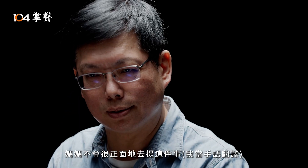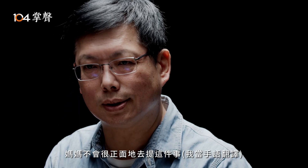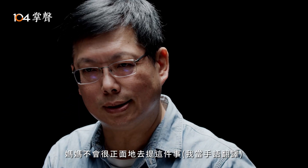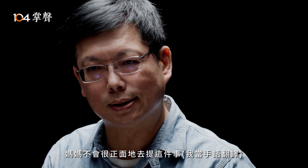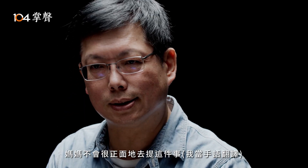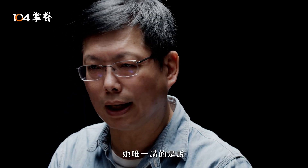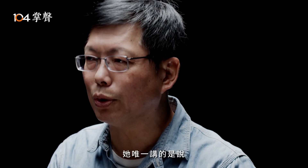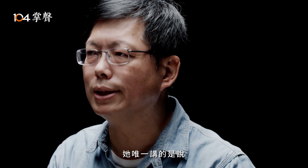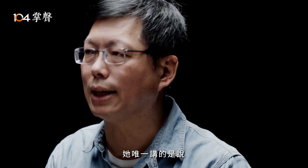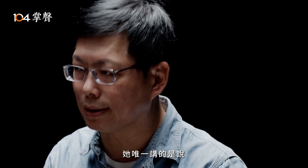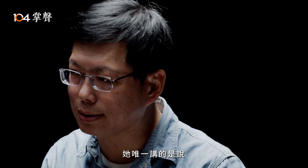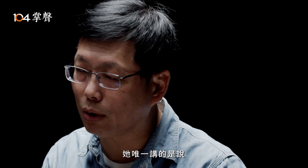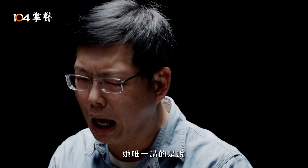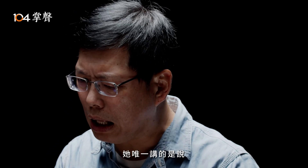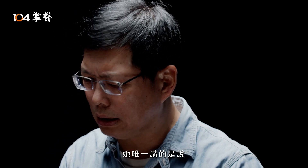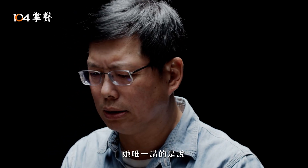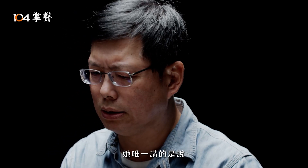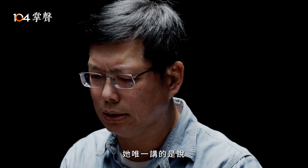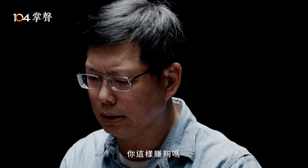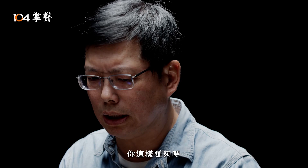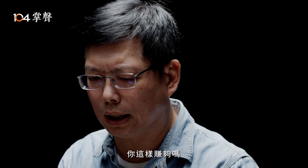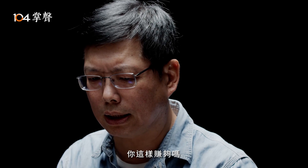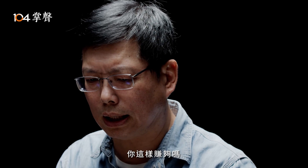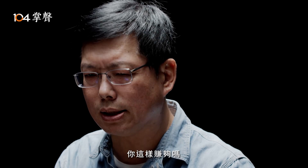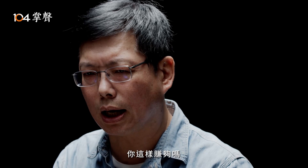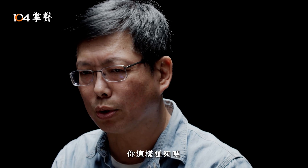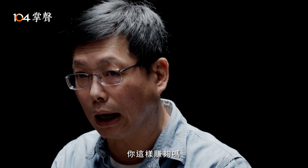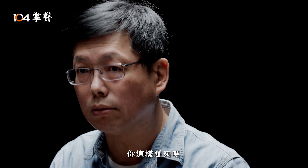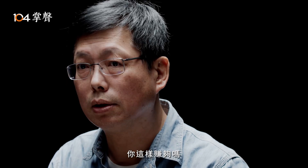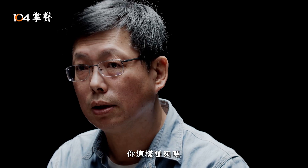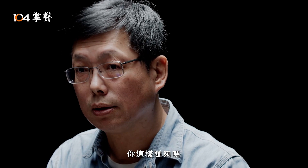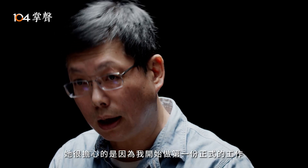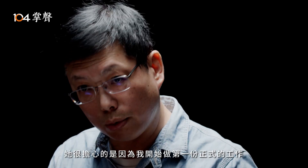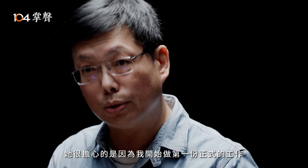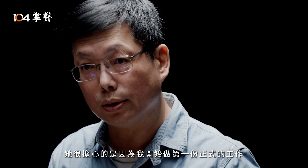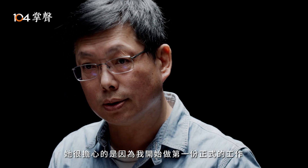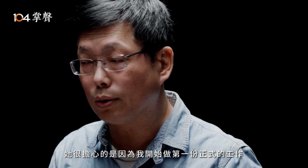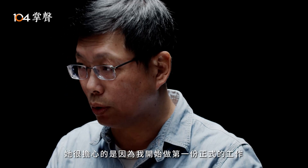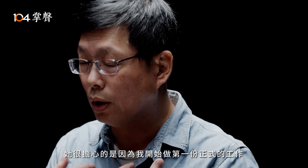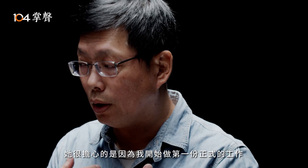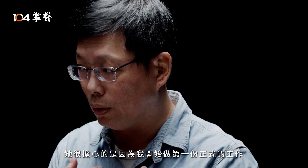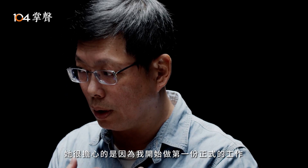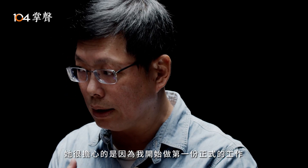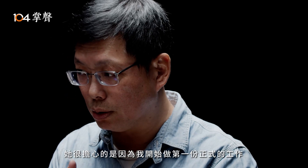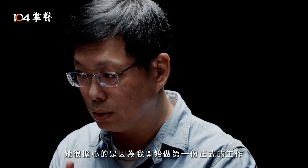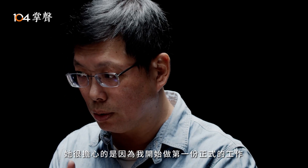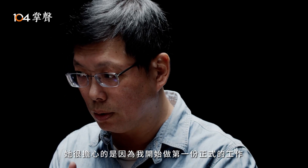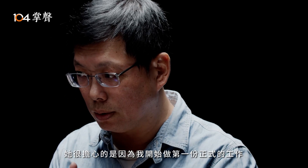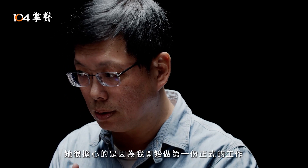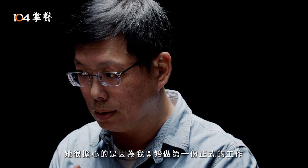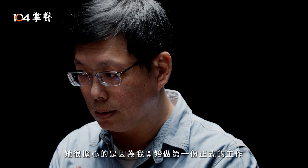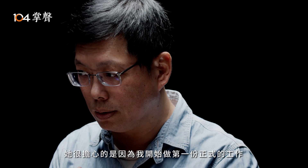正面的去提这件事，她唯一讲的是说啊，你啊，你探家干嘛干？他很 worry 的是，因为我开始